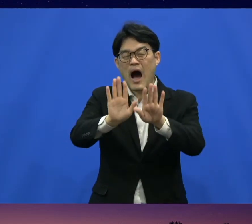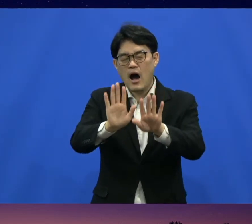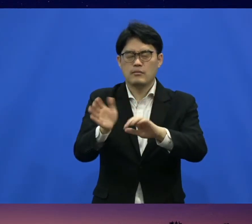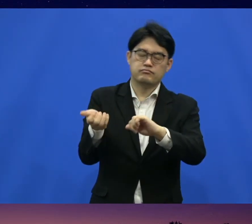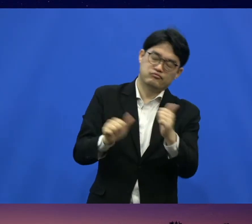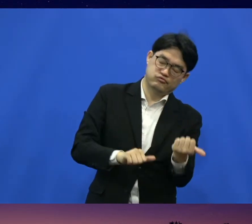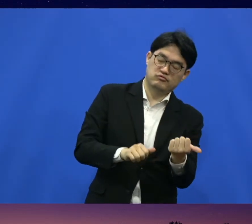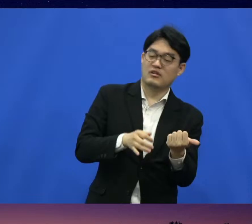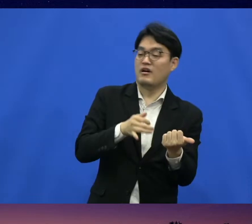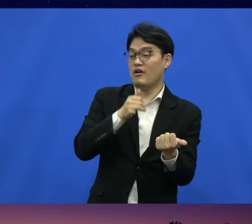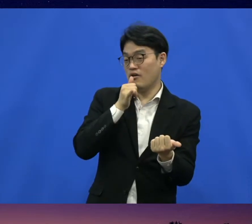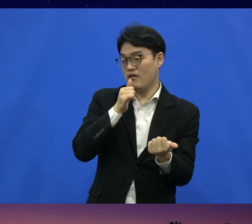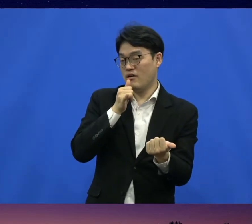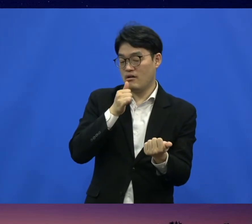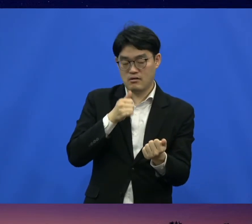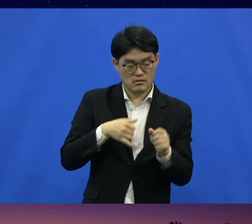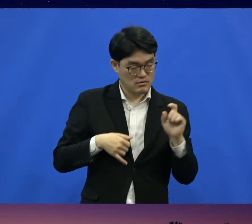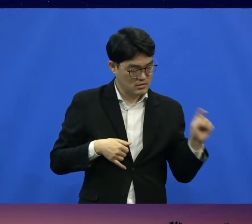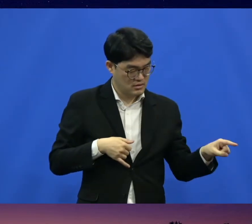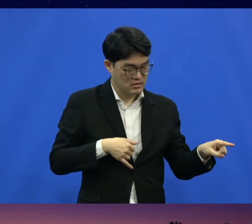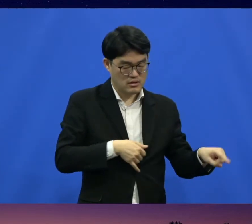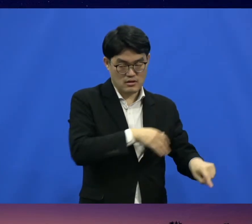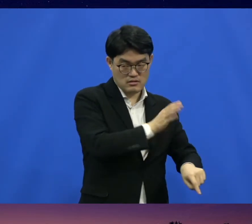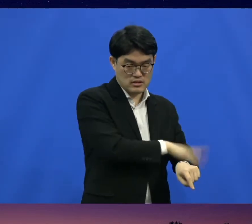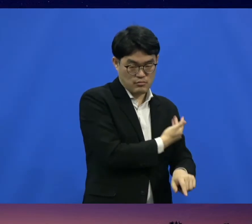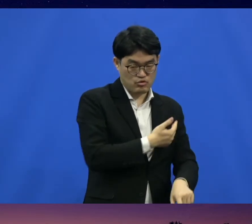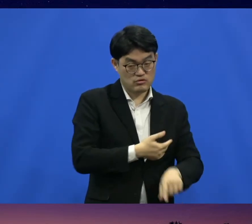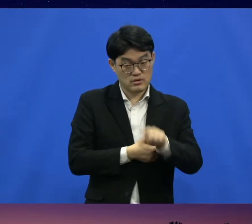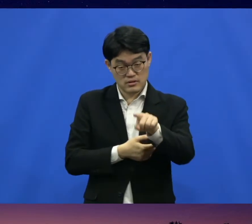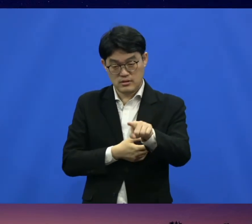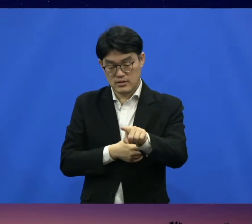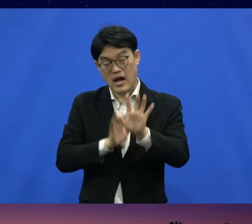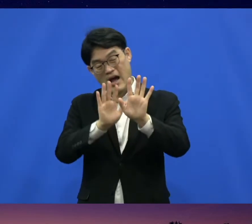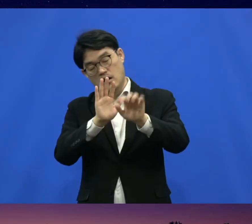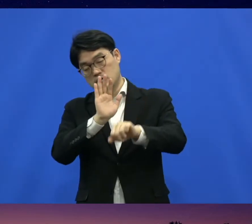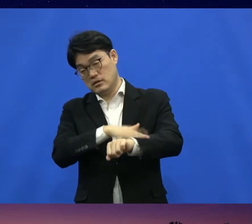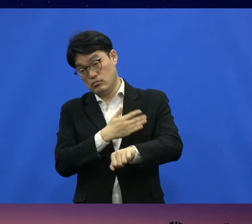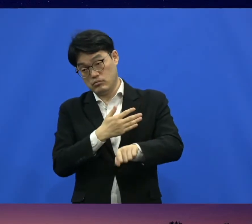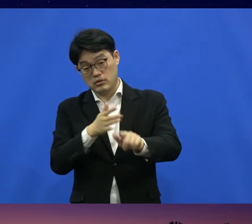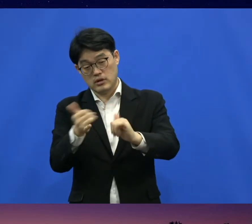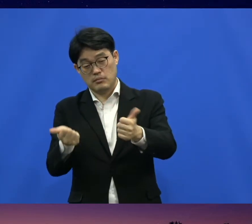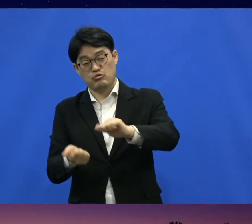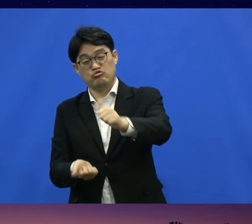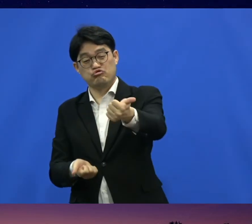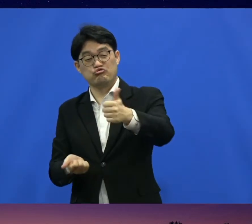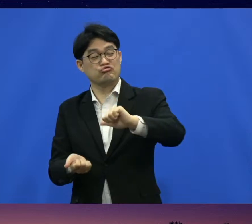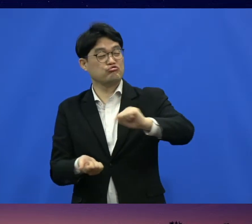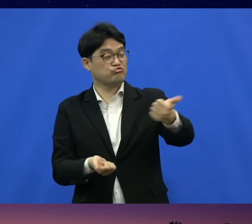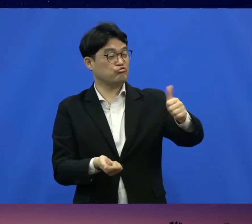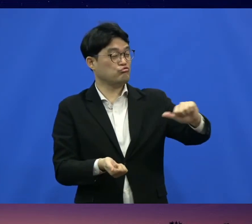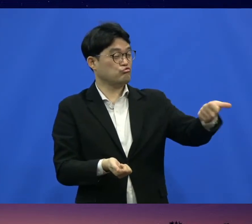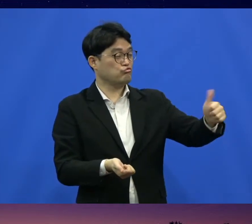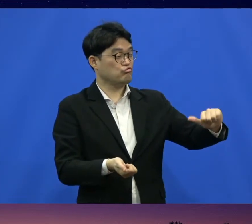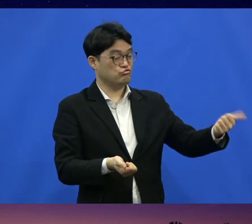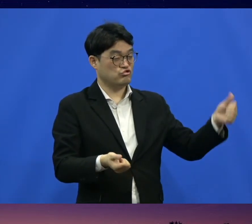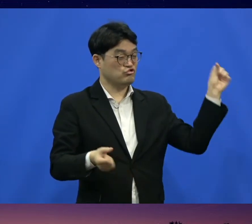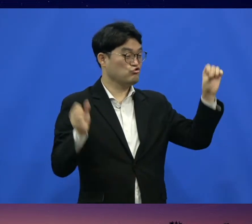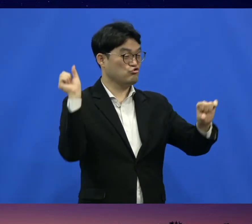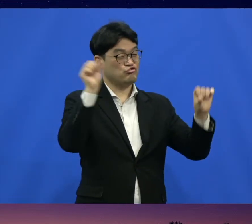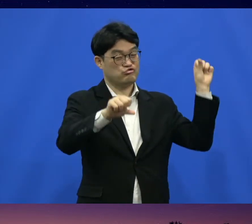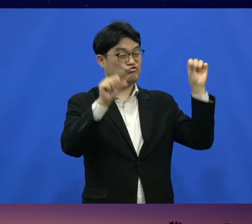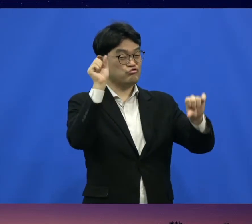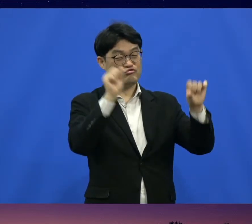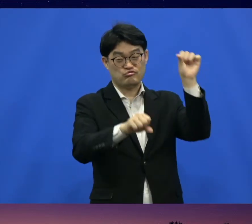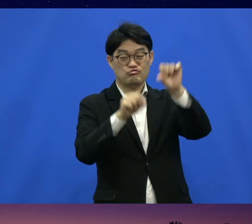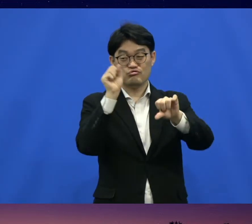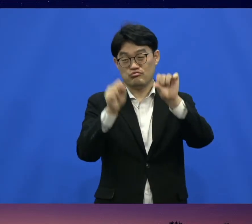물론 잘못 다루었기 때문에요. 근데 그 법궤로 인하여 사람들이 죽어가 재앙을 받는 이런 일들이